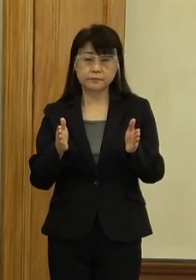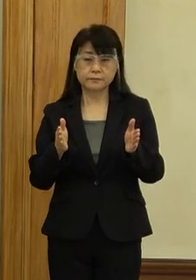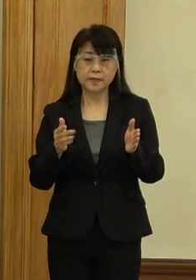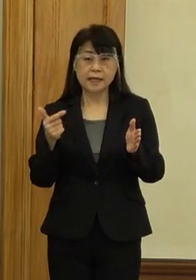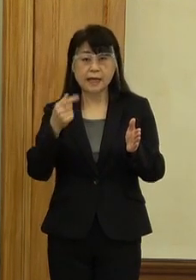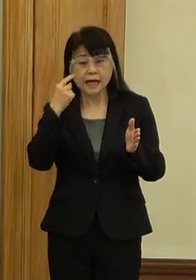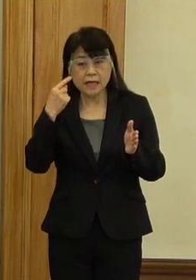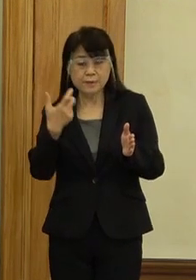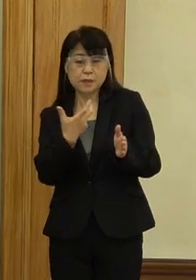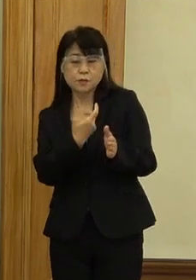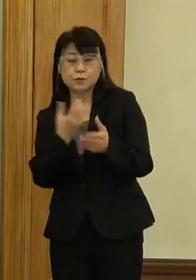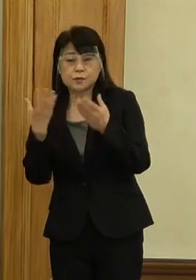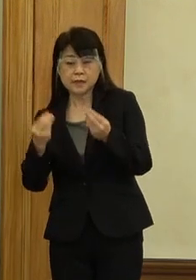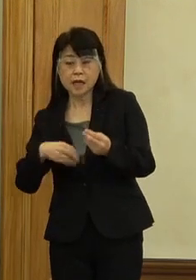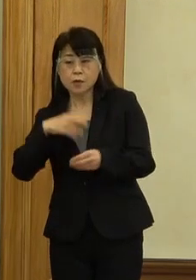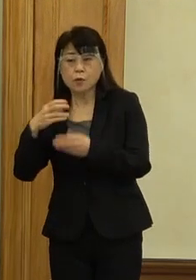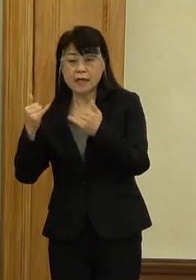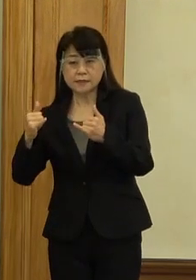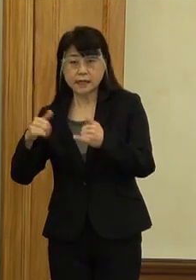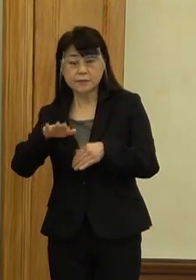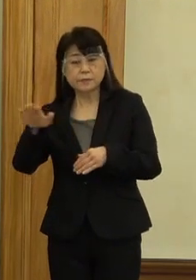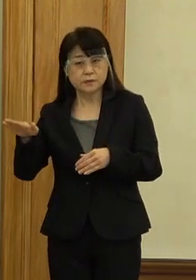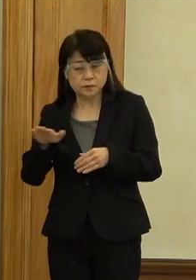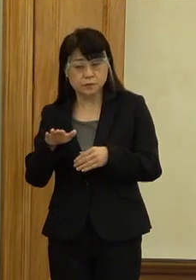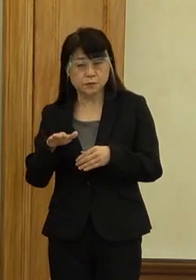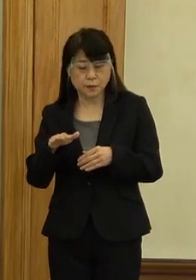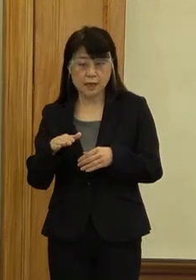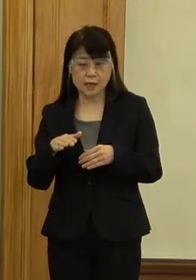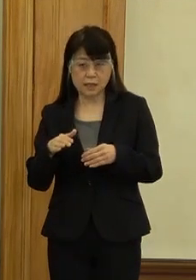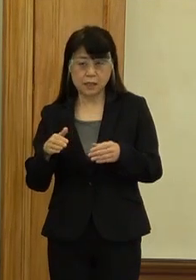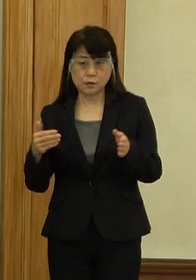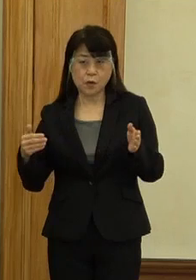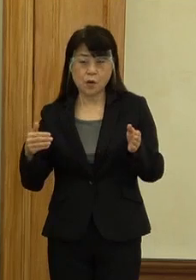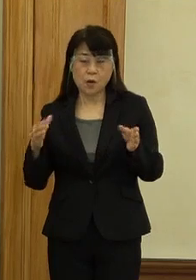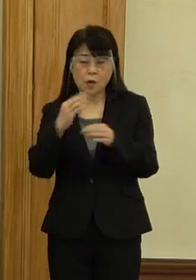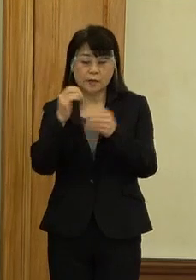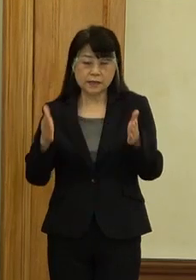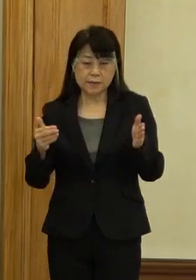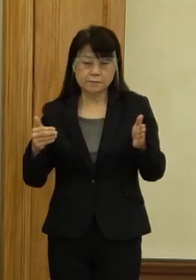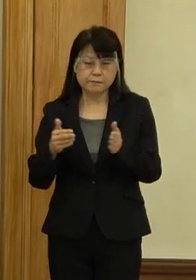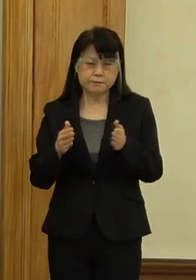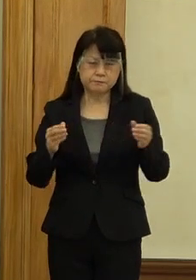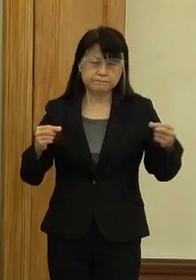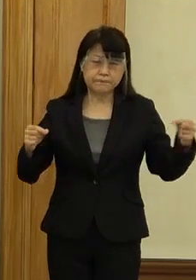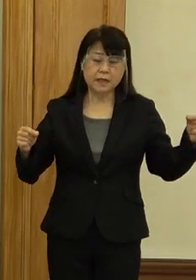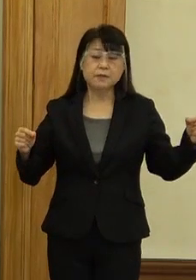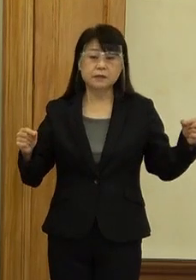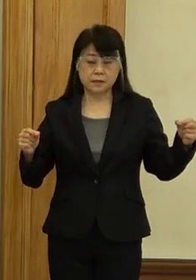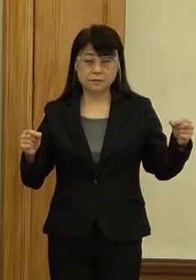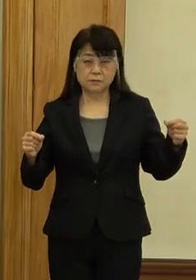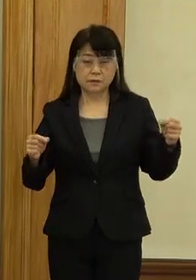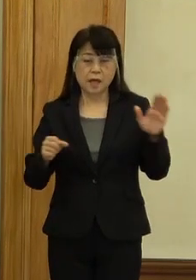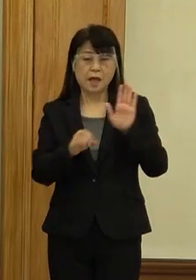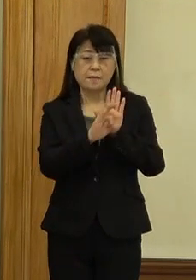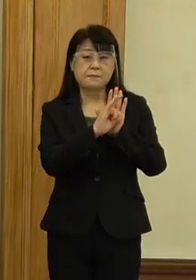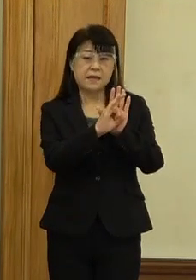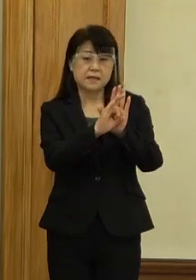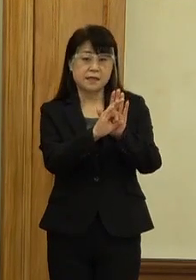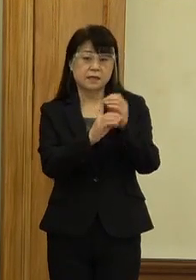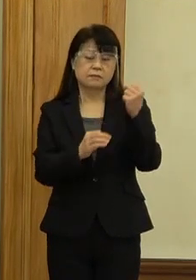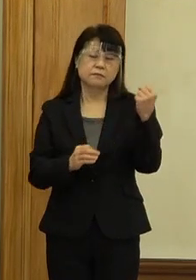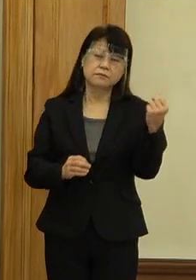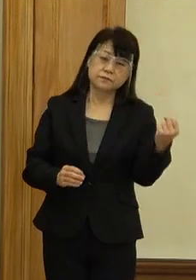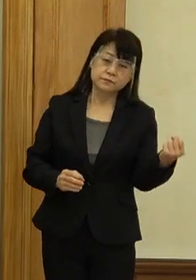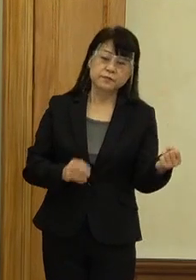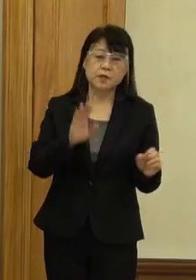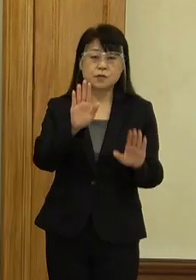たれたご高齢者の多くの方において数ヶ月以上が過ぎており、免疫の減弱、減る、弱まる、